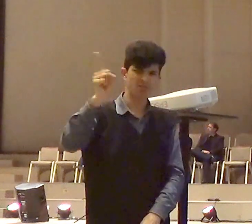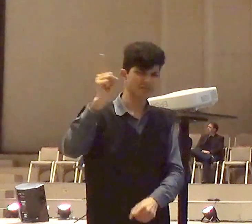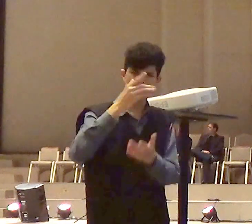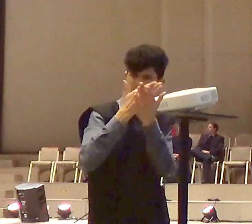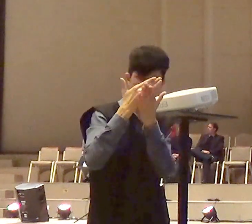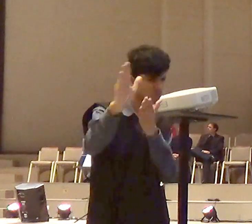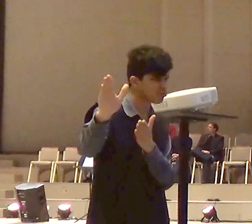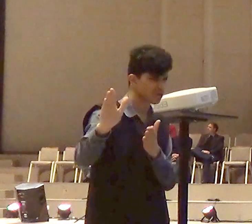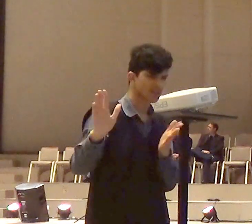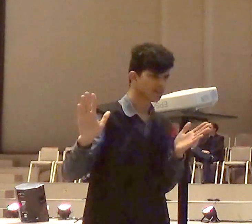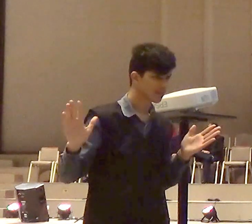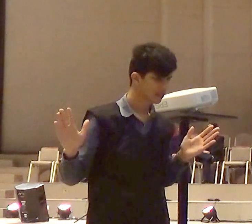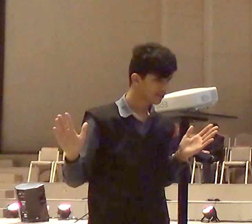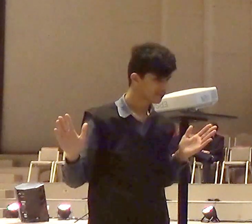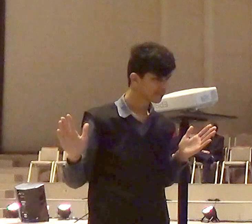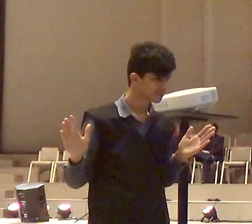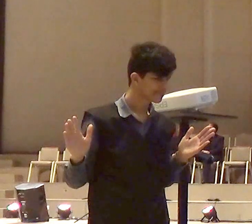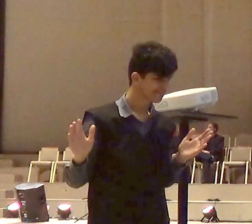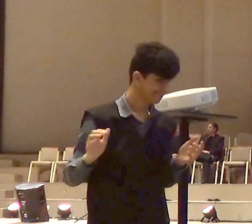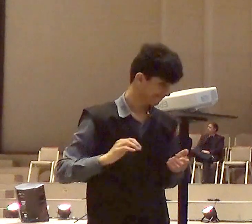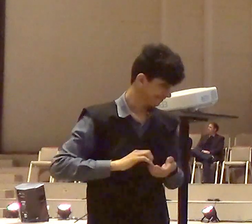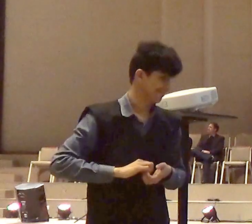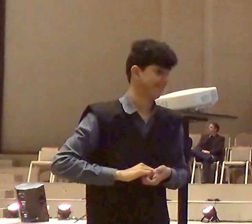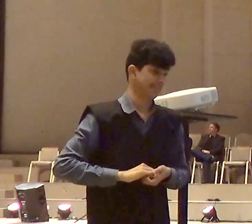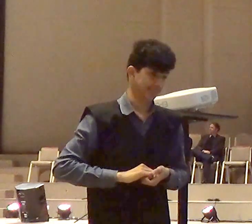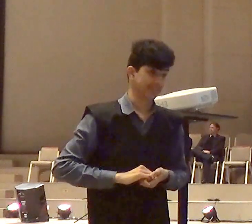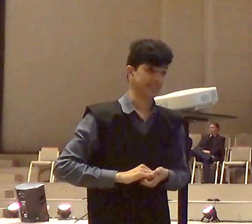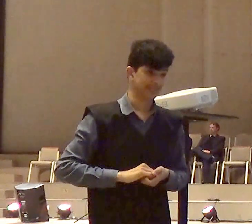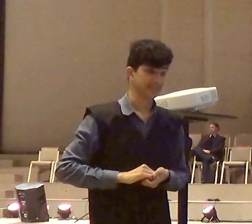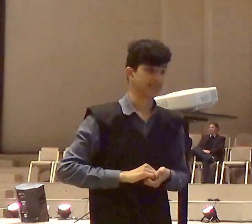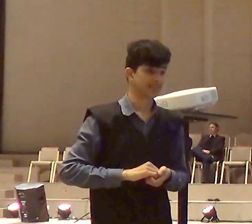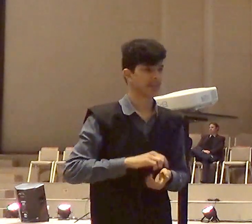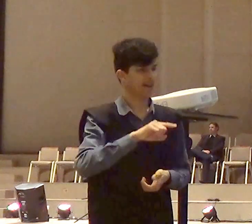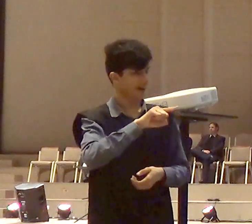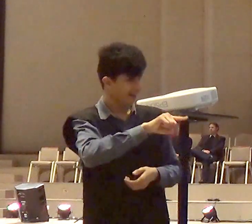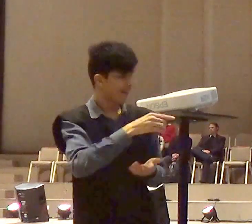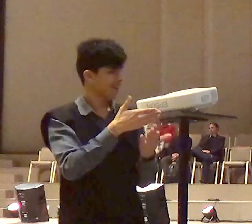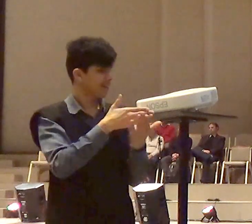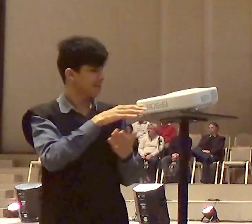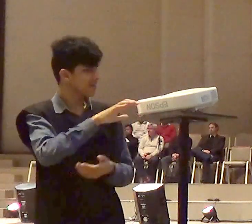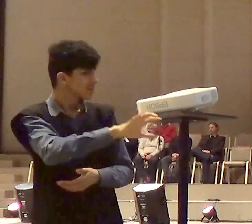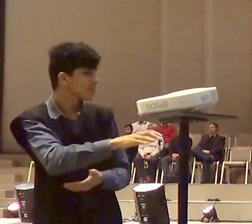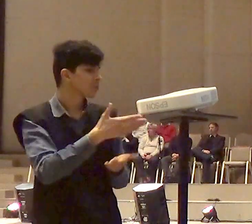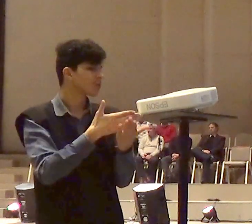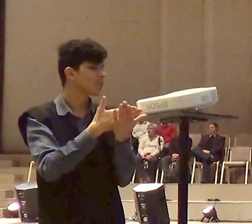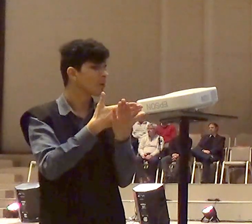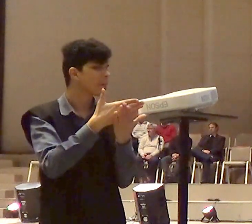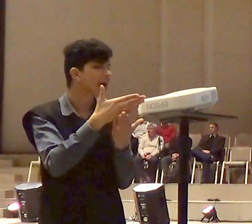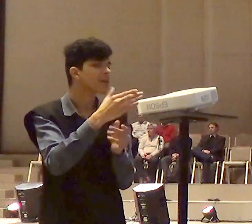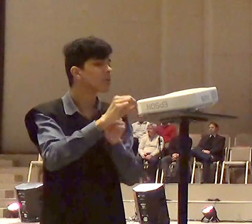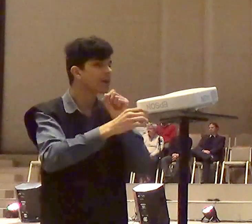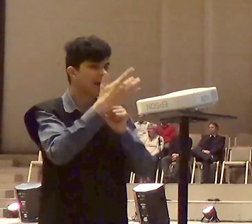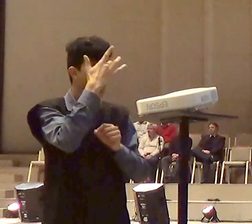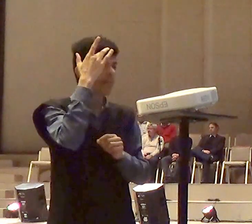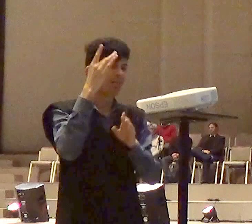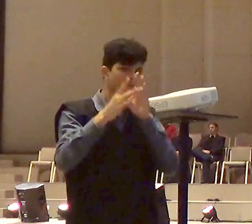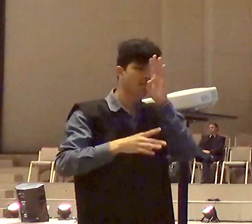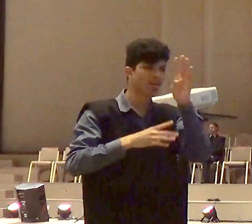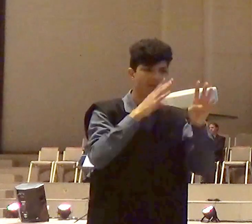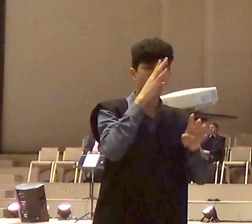interessante isso queria dizer assim que nascem as heresias